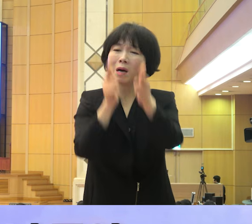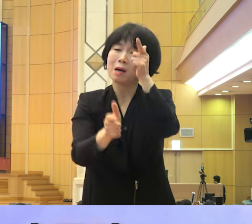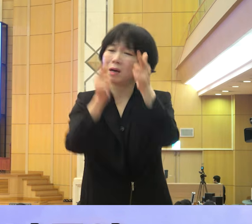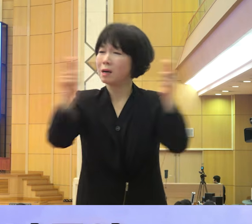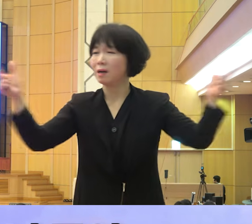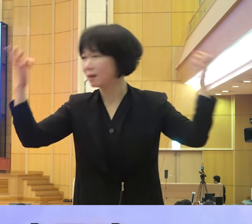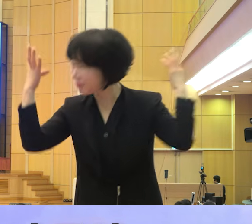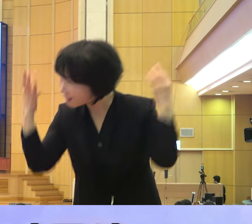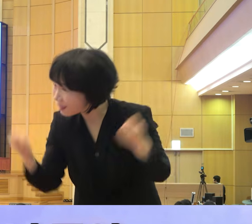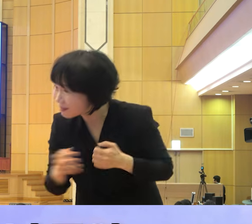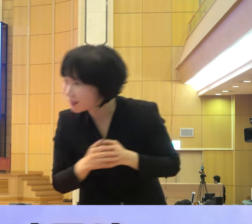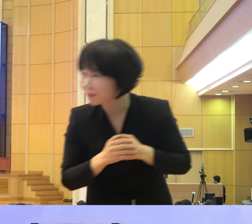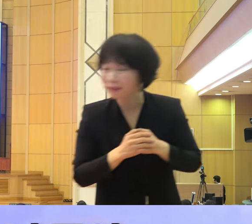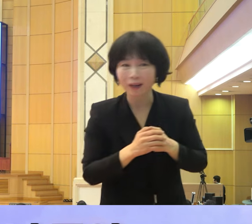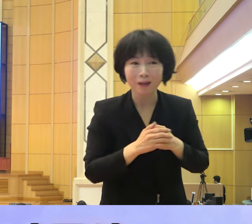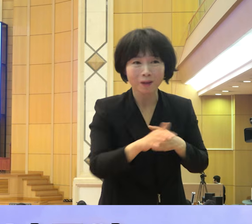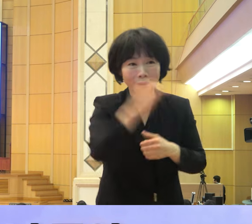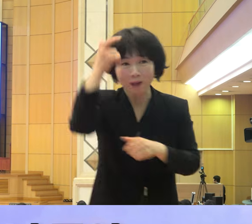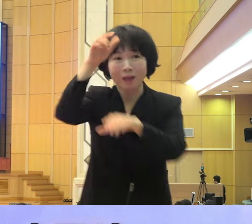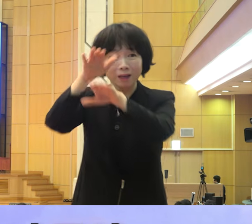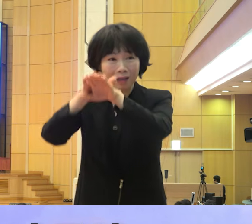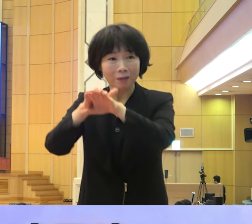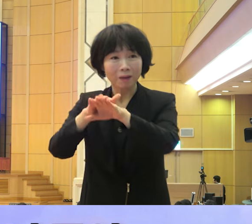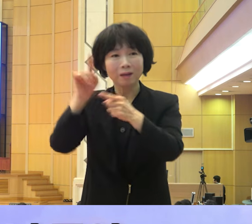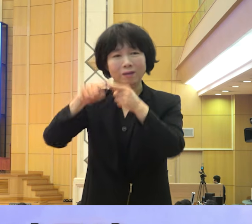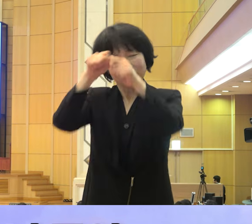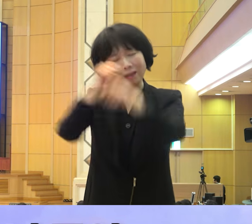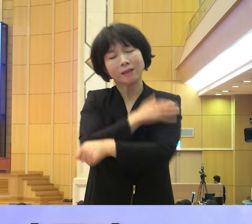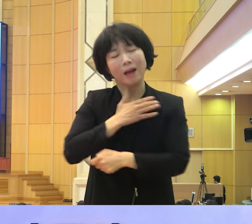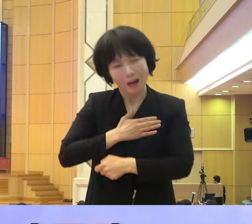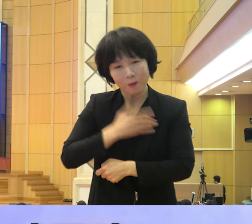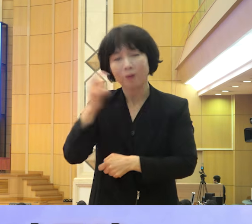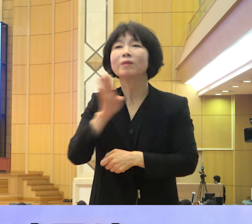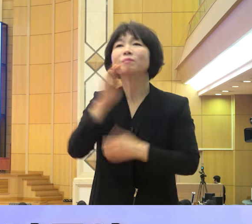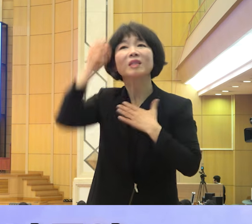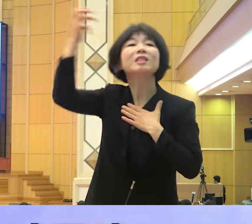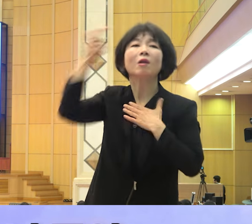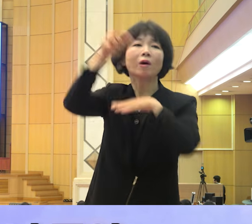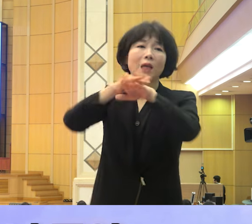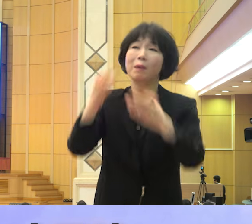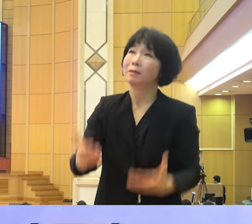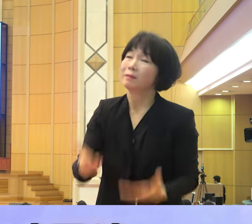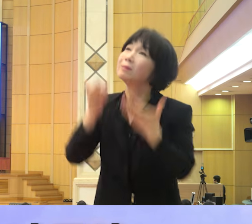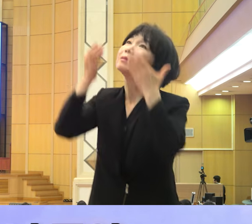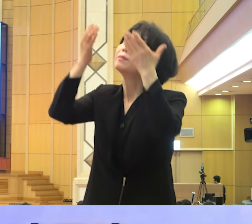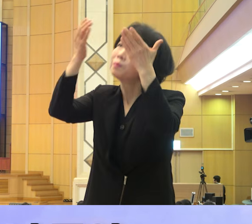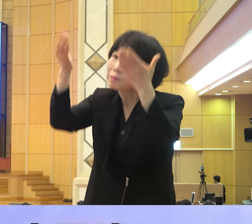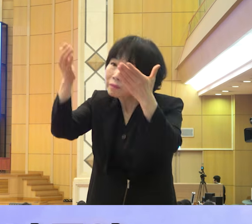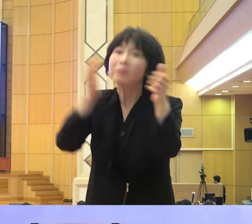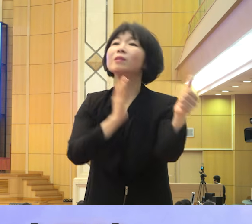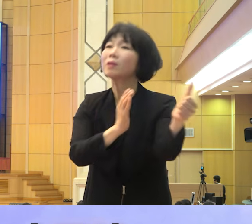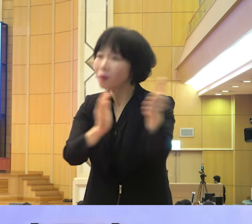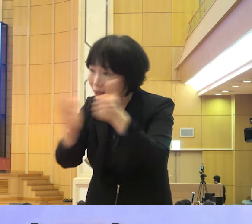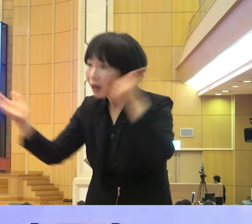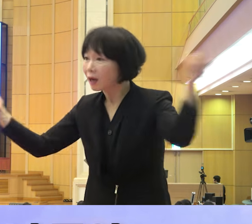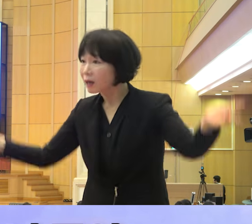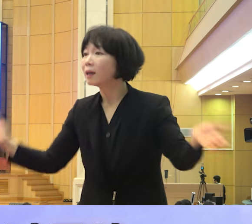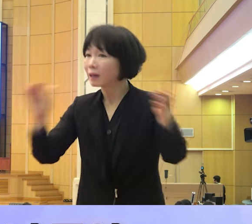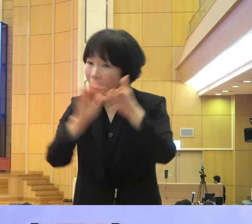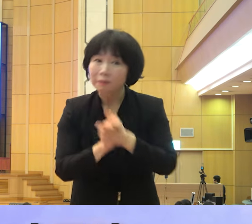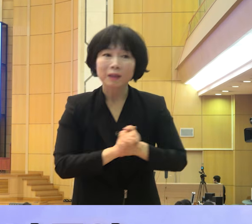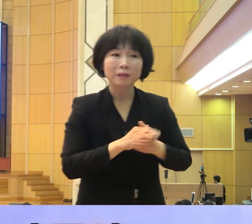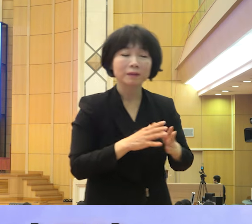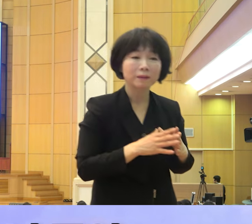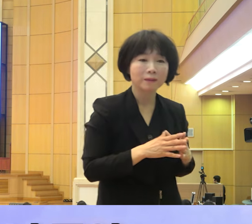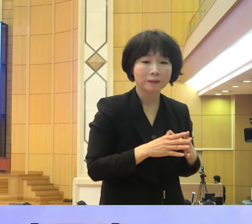참으로 하나님께 예배를 드리는 신령한 예배인지 영적 예배인지를 이걸 알고 예배도